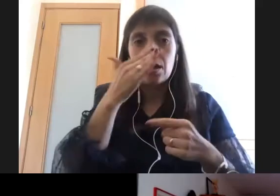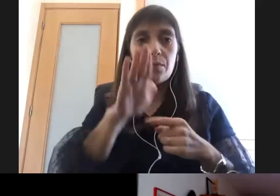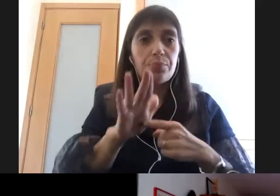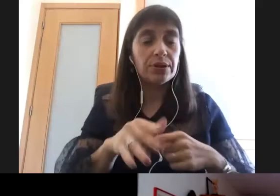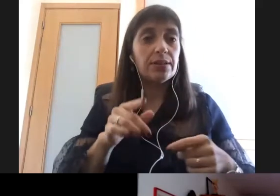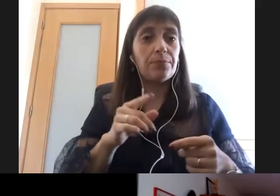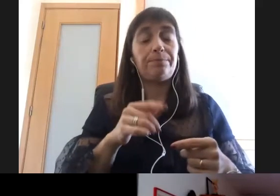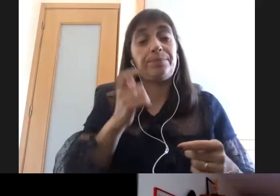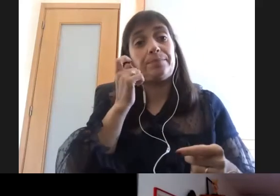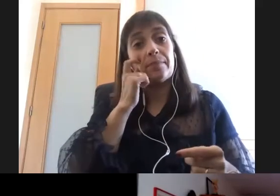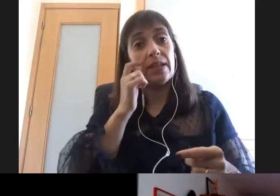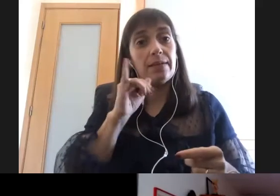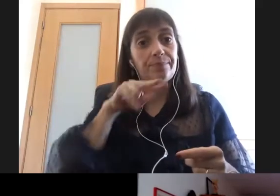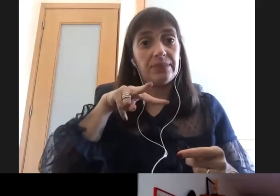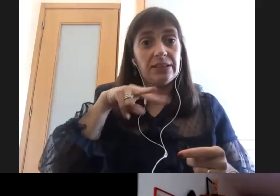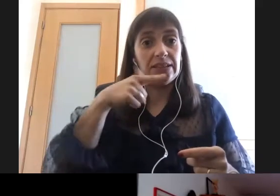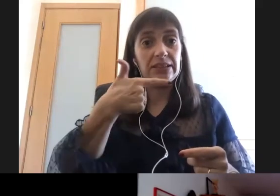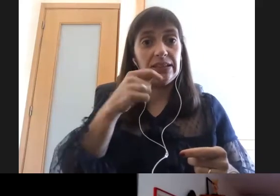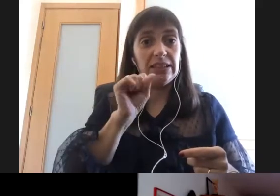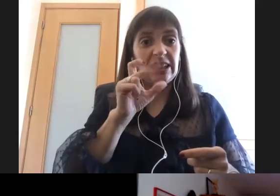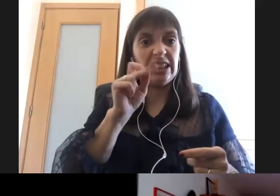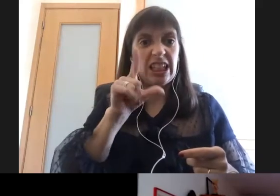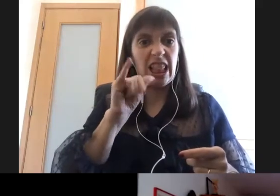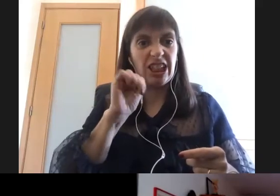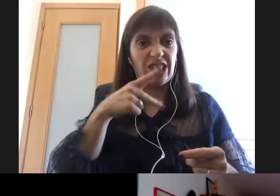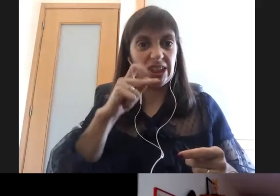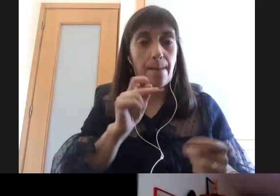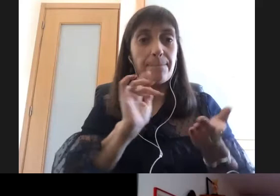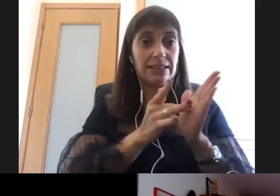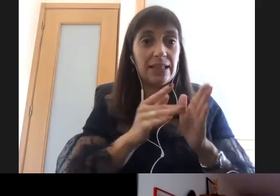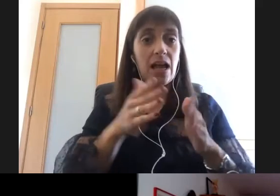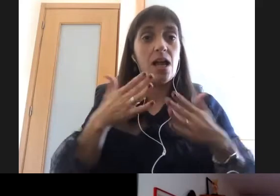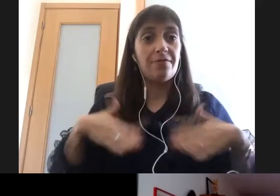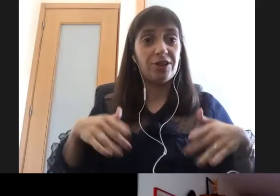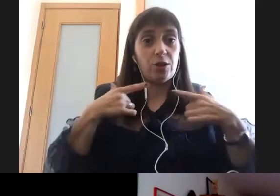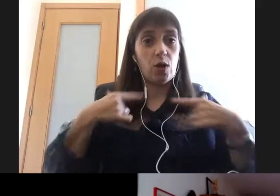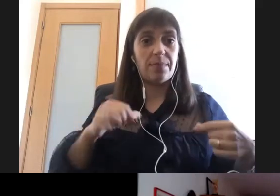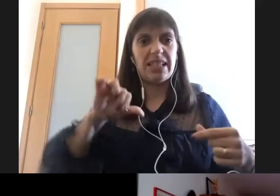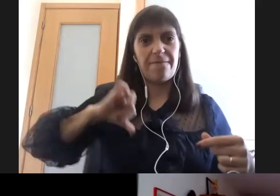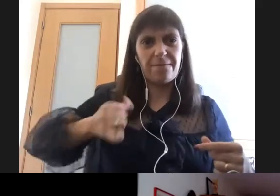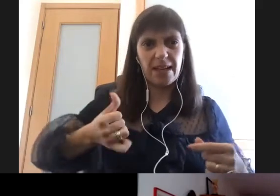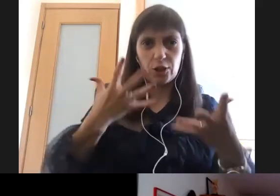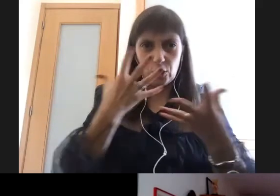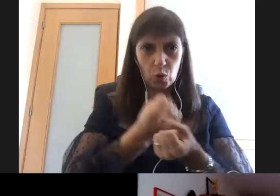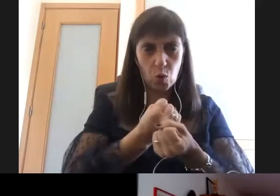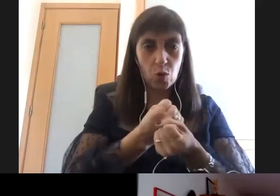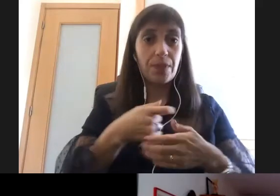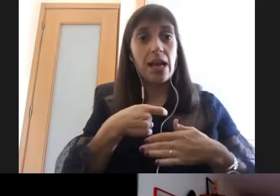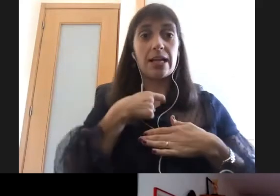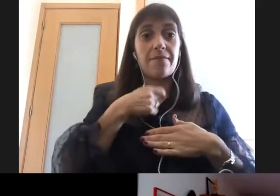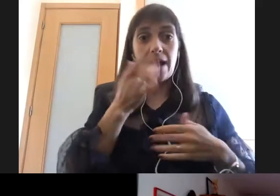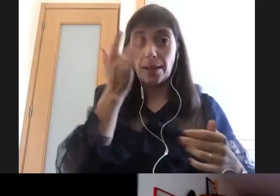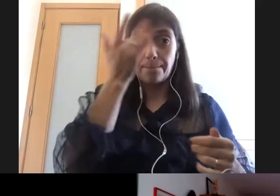integralistas brasileiros usavam uma camisa verde, um verde puxando para o escuro, gravata preta.